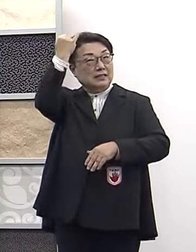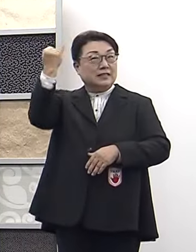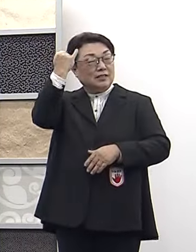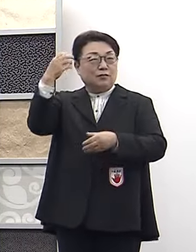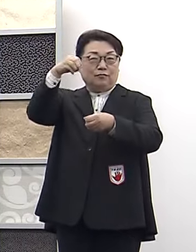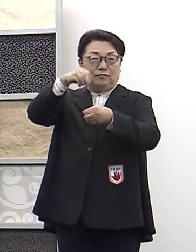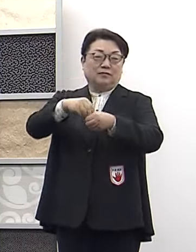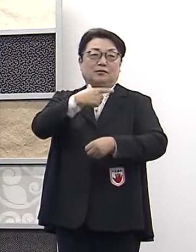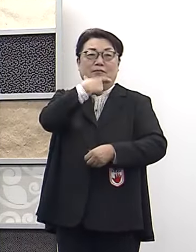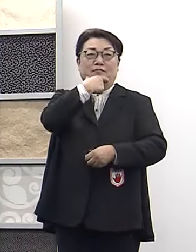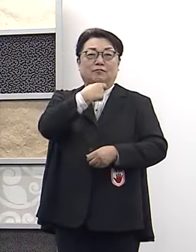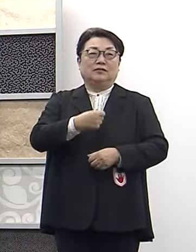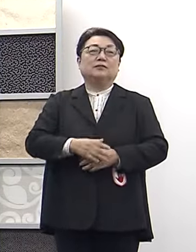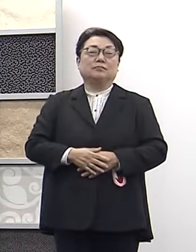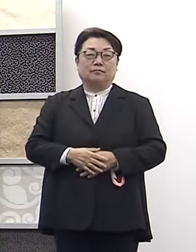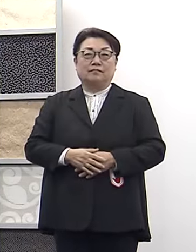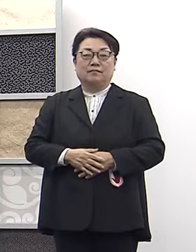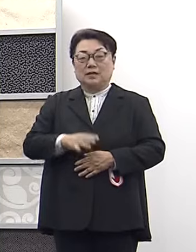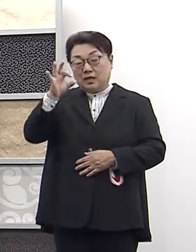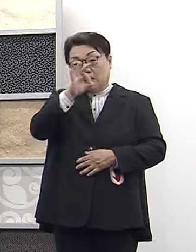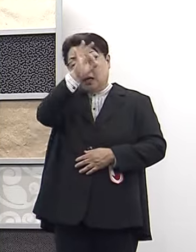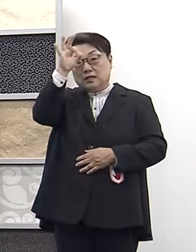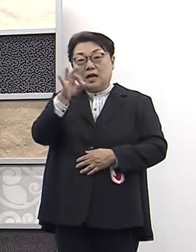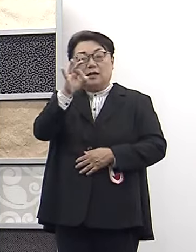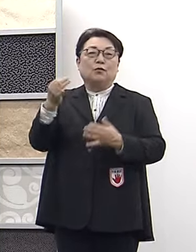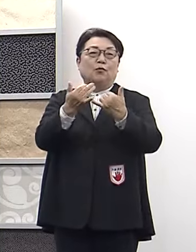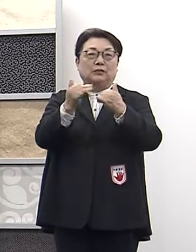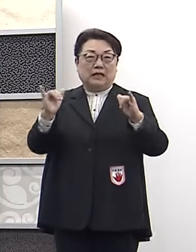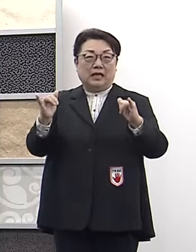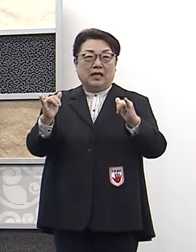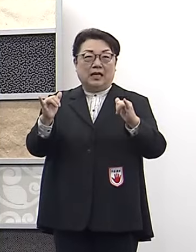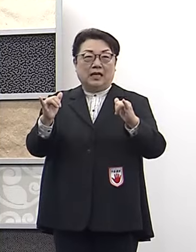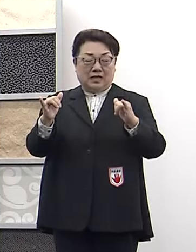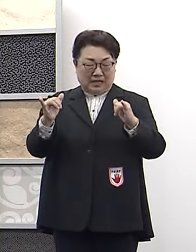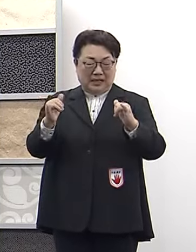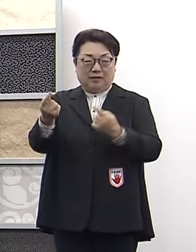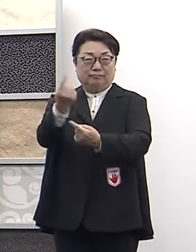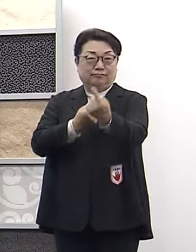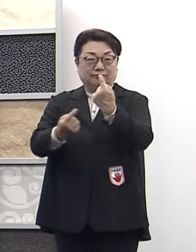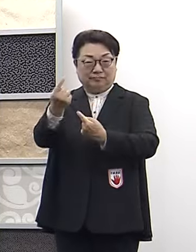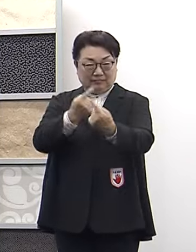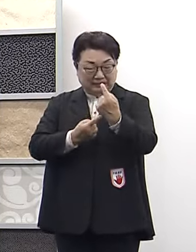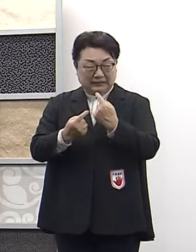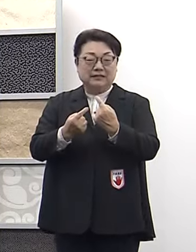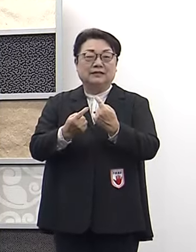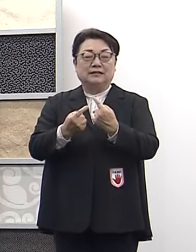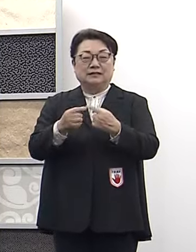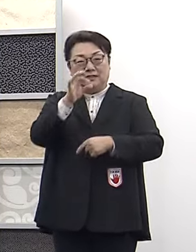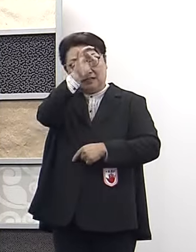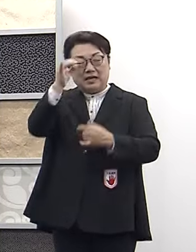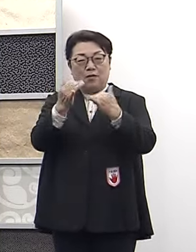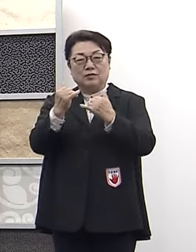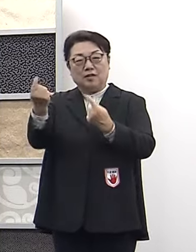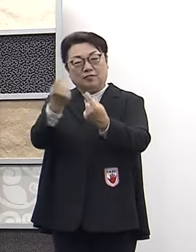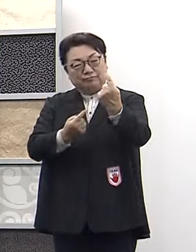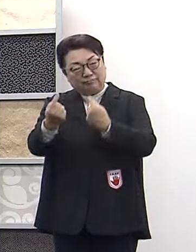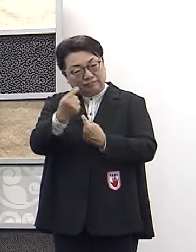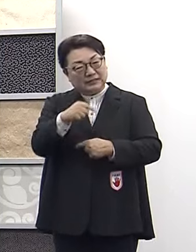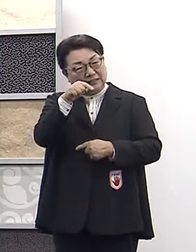思います。多くの観光客、もちろんマナーを守っての話ですけれども、多くの観光客がですね、そこに来て